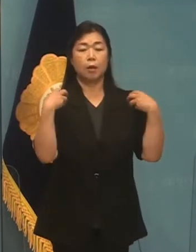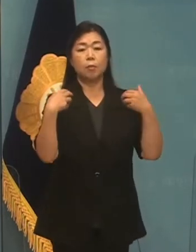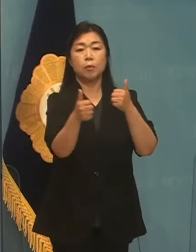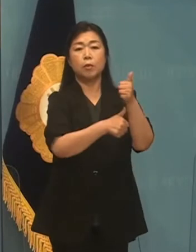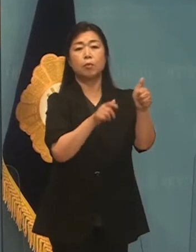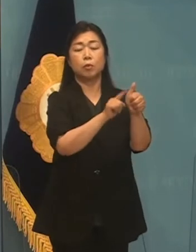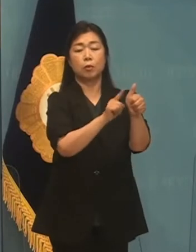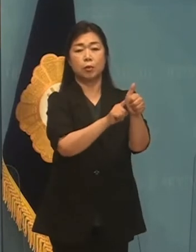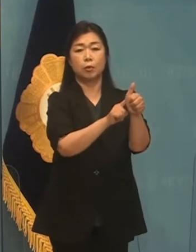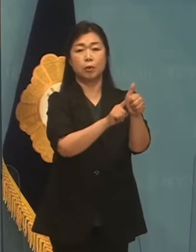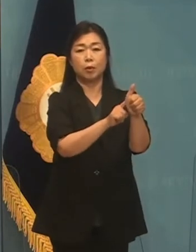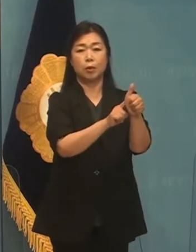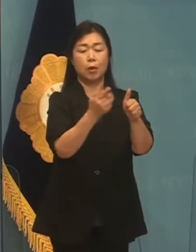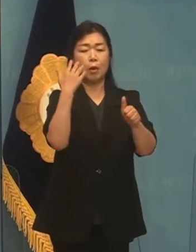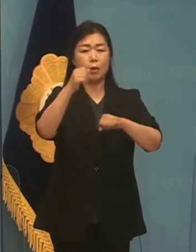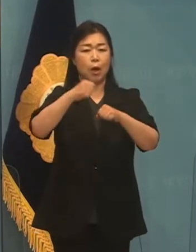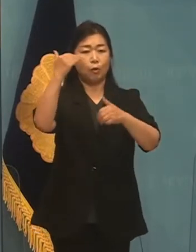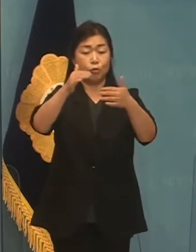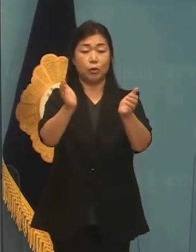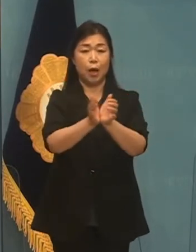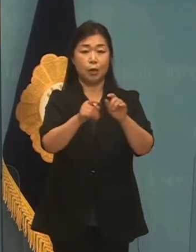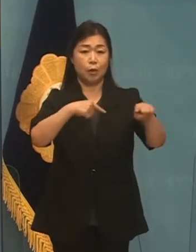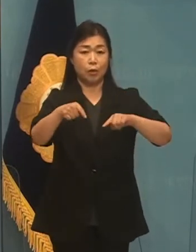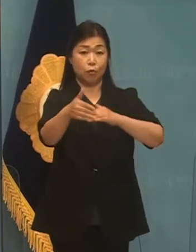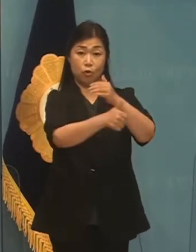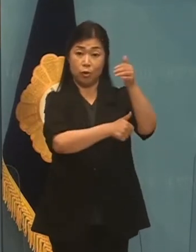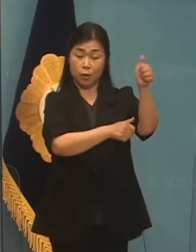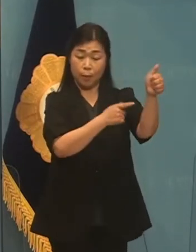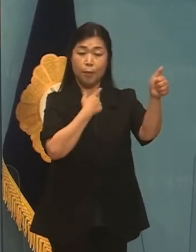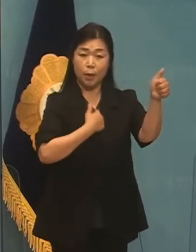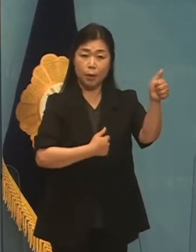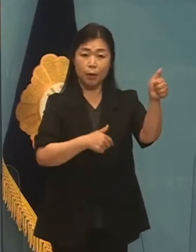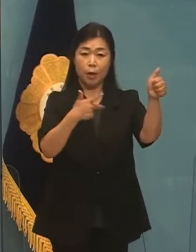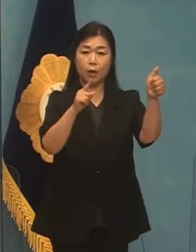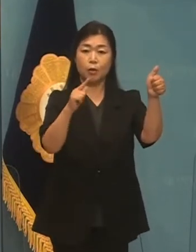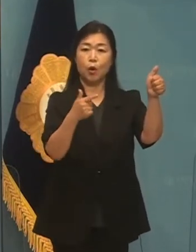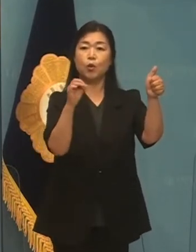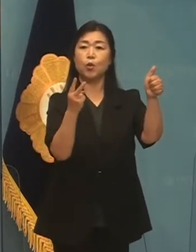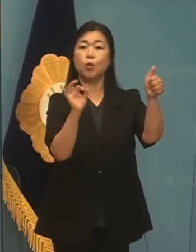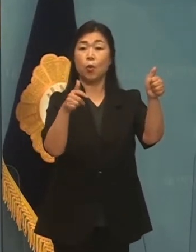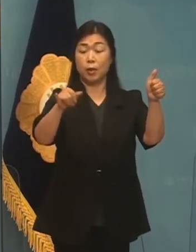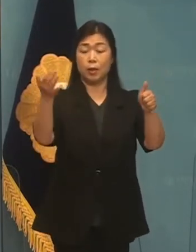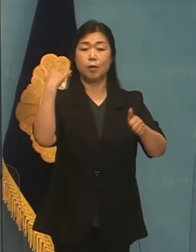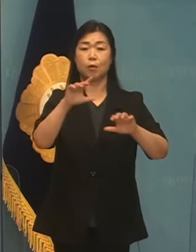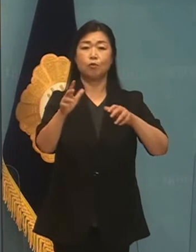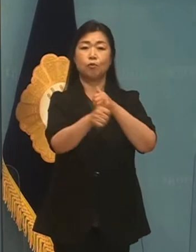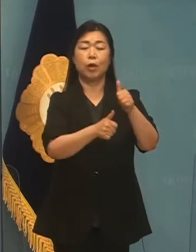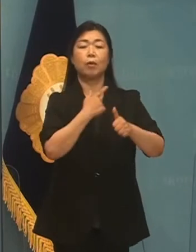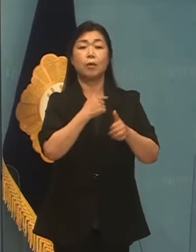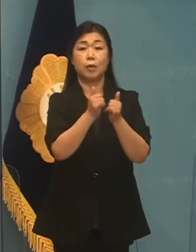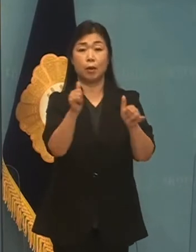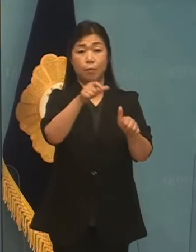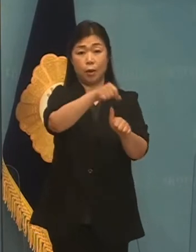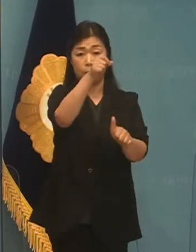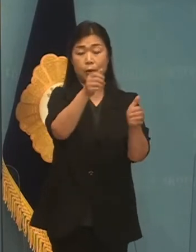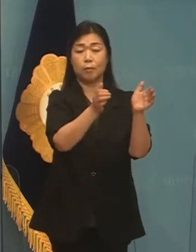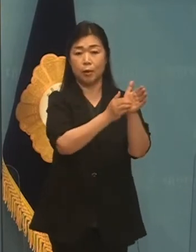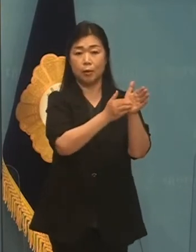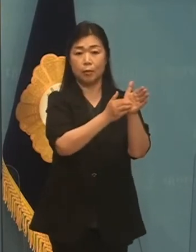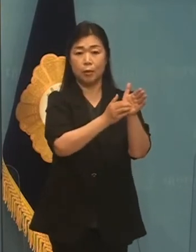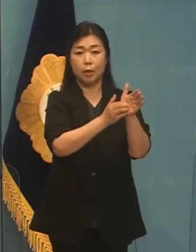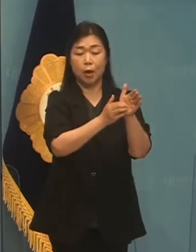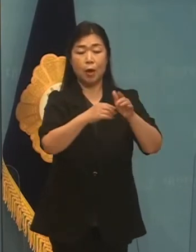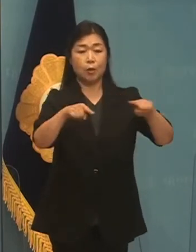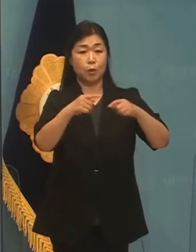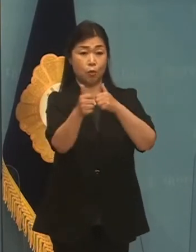상임정무특보에 전 자유한국당 정책위 의장을 지낸 전용기 전 의원을 영입했습니다. 정책위 의장